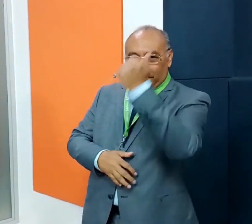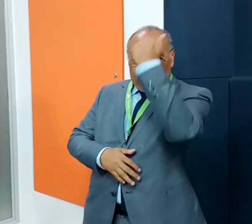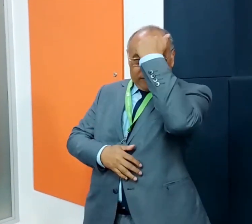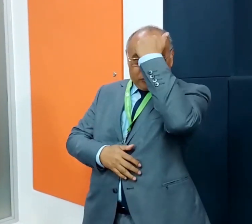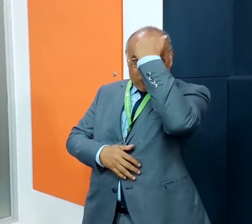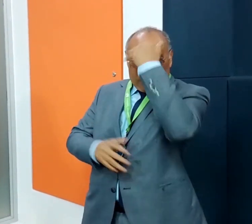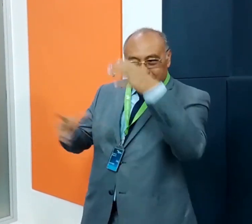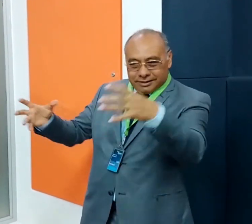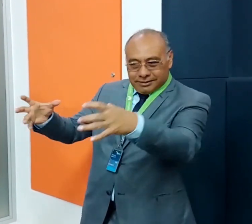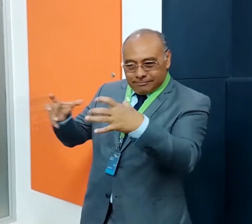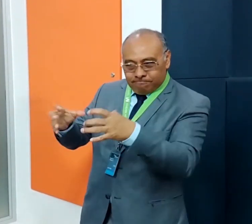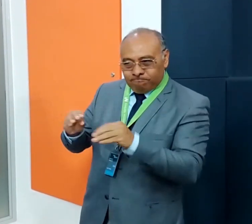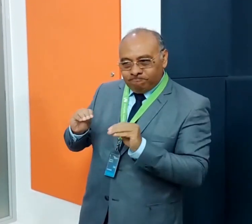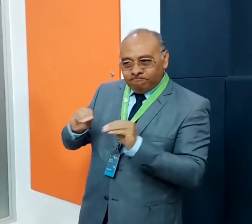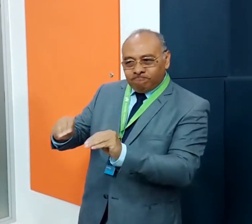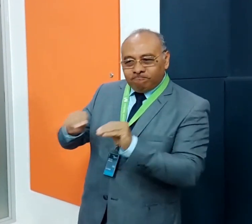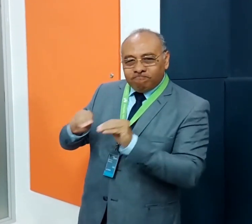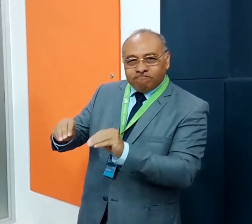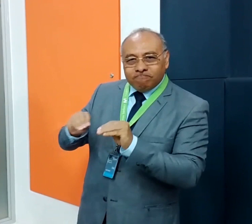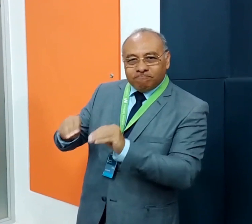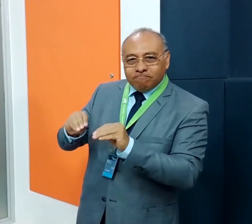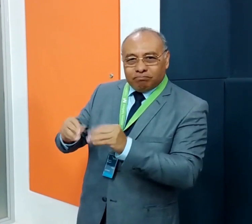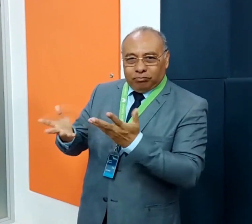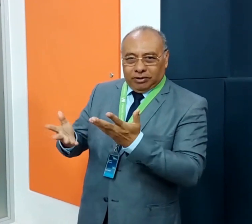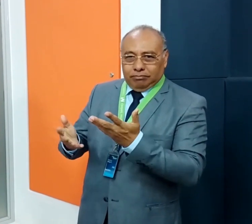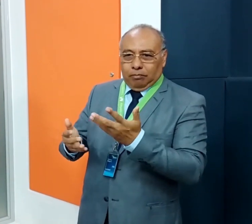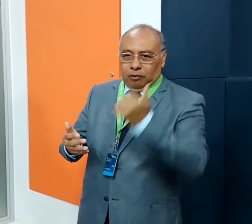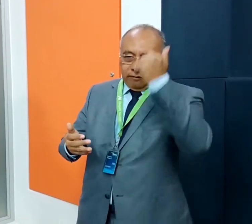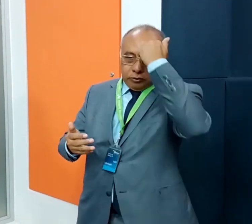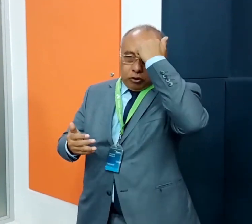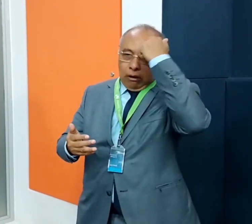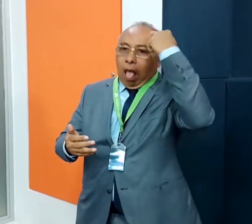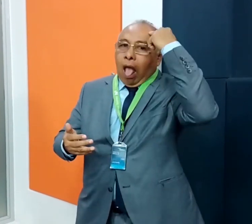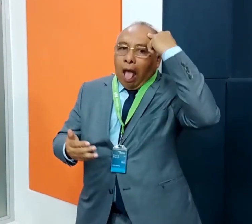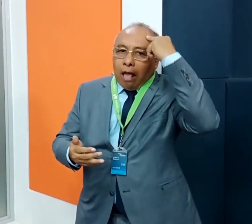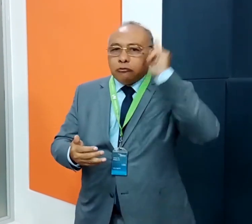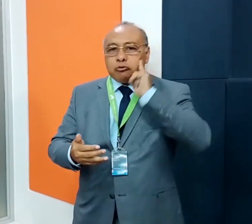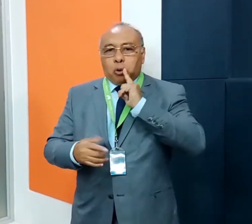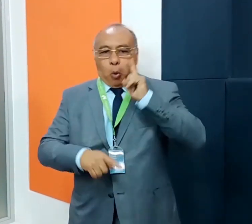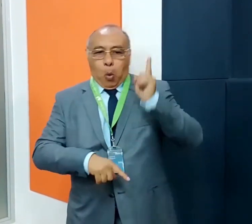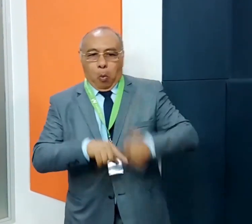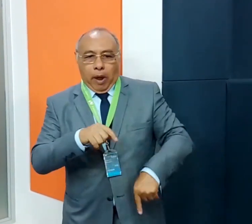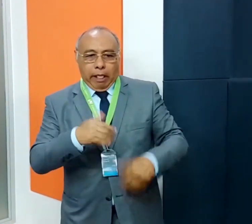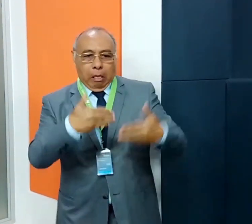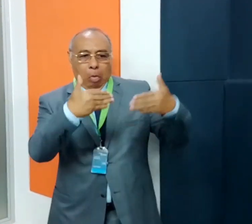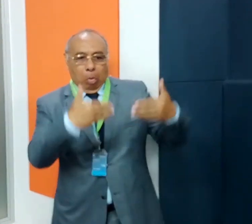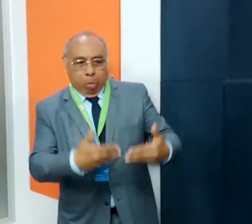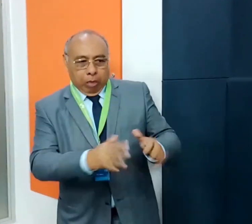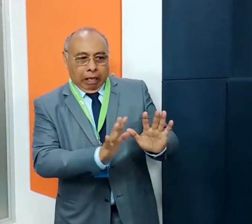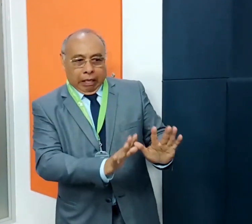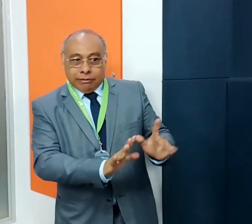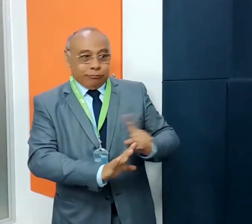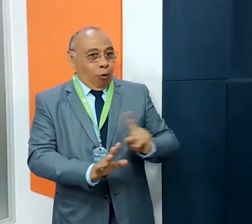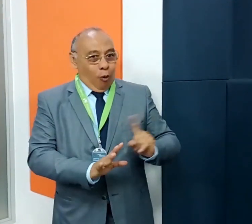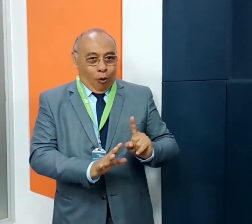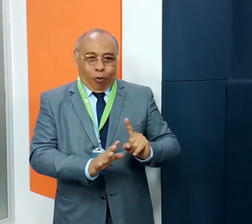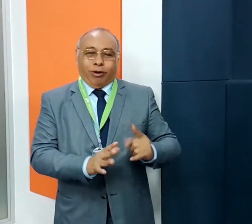enfocada a los formadores para que haya un aprendizaje relacionado a la capacidad de las personas sordas